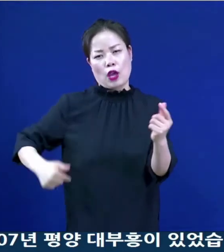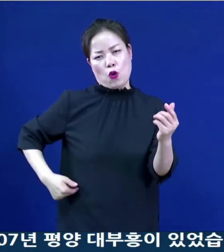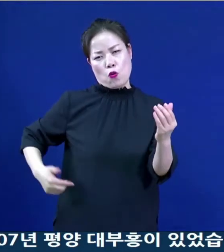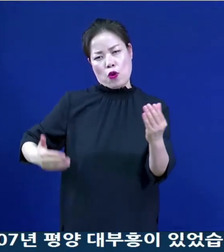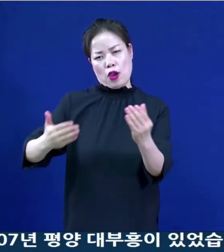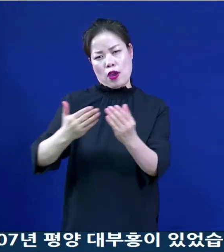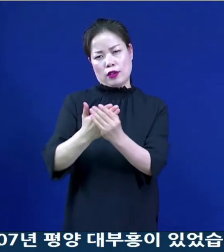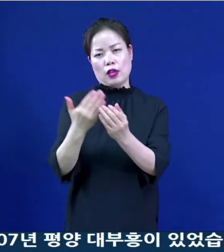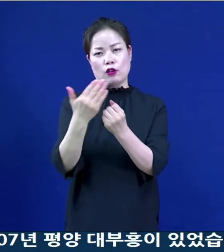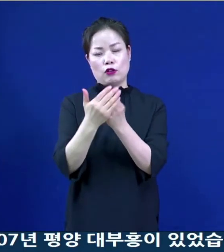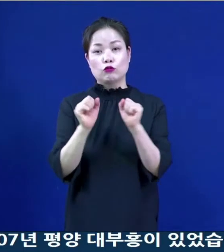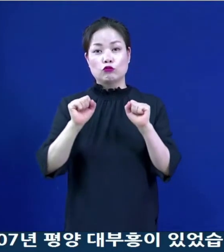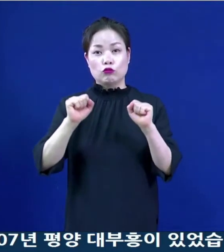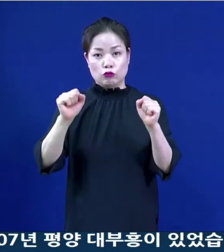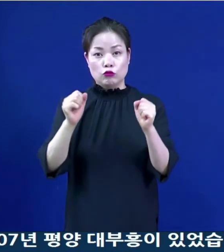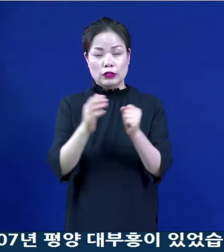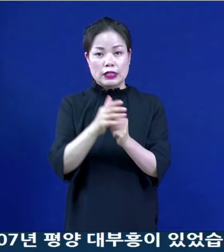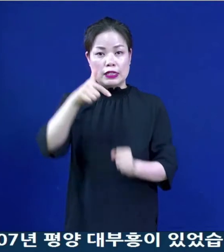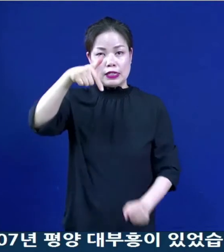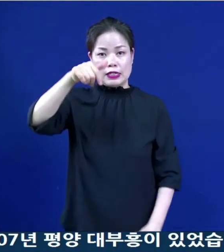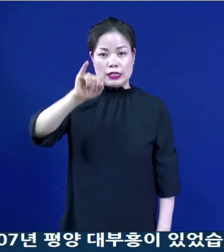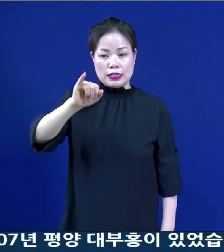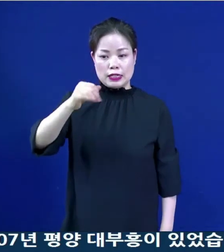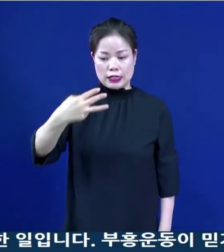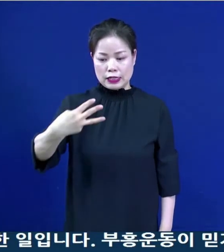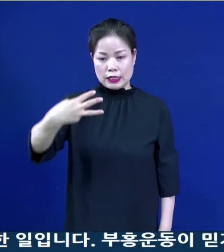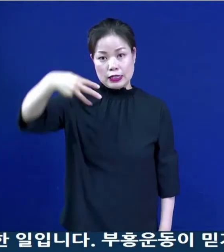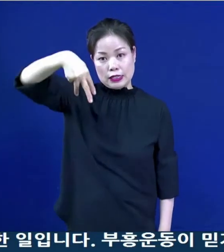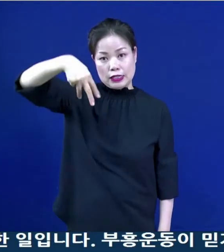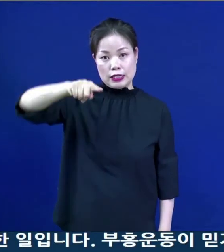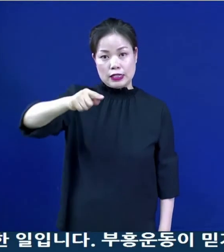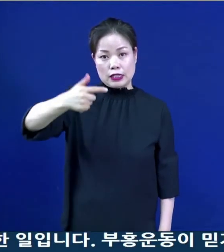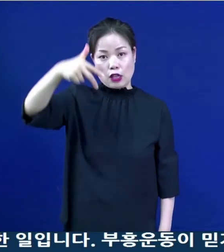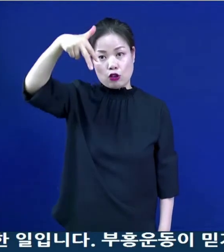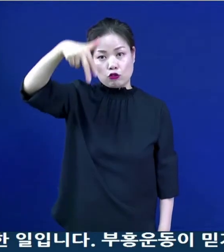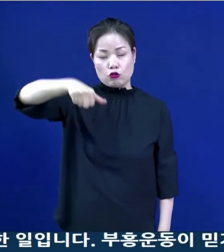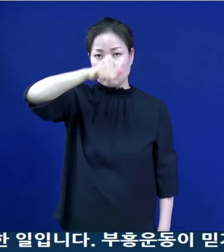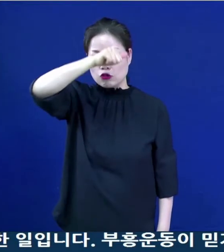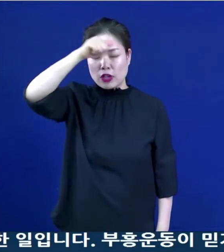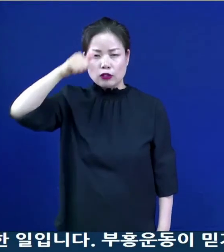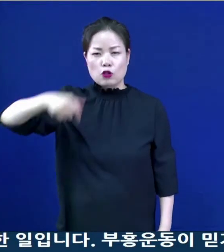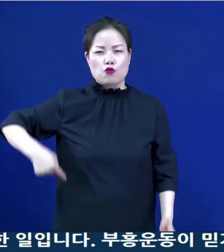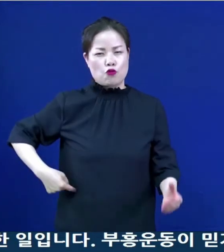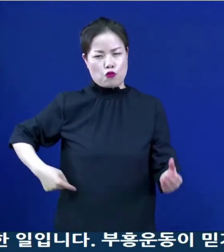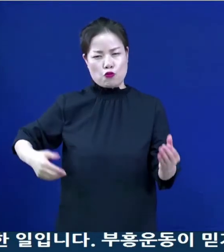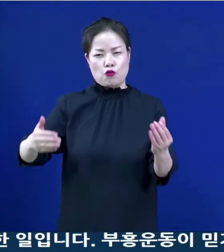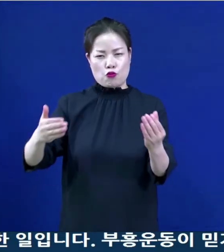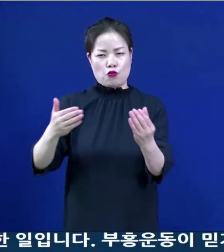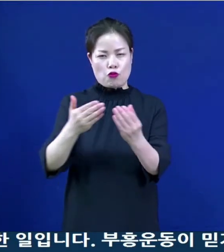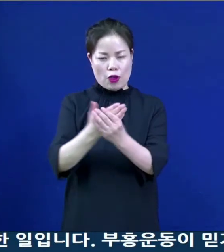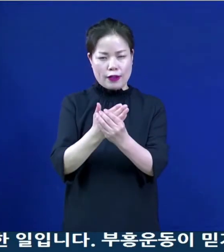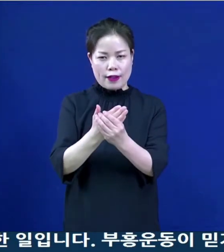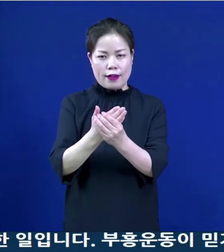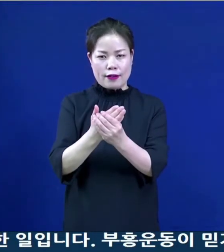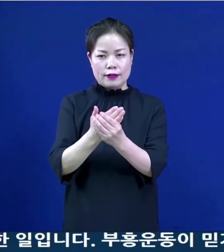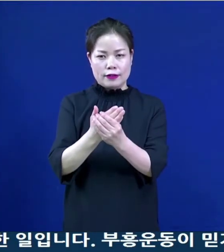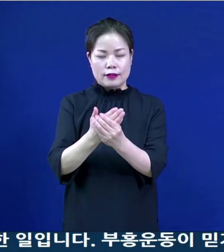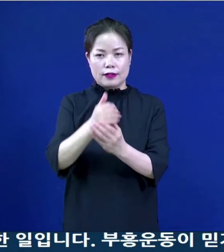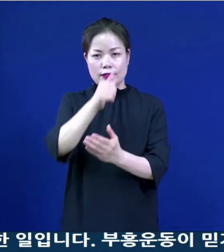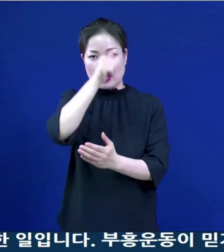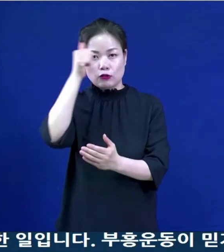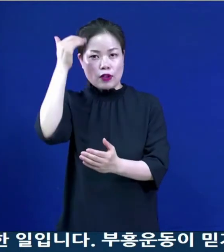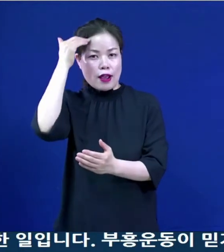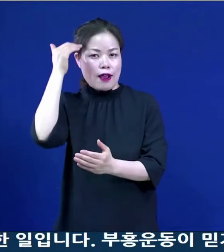회개운동이었습니다. 길선주 장로님, 그때 회개한 대표적인 우리